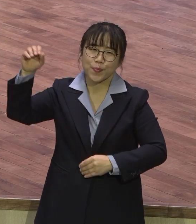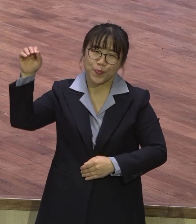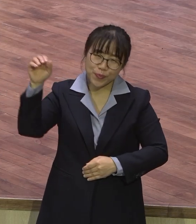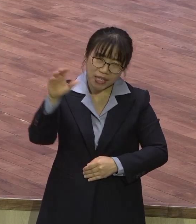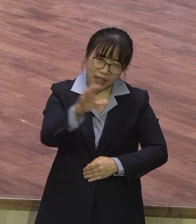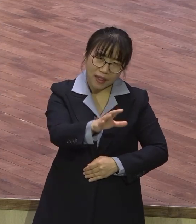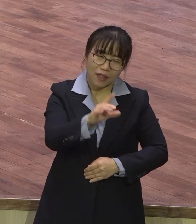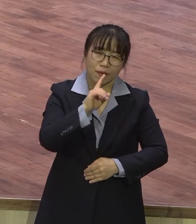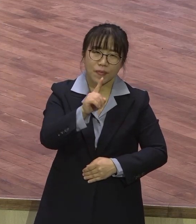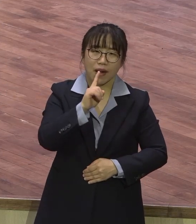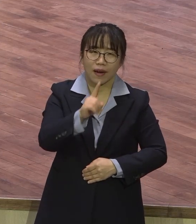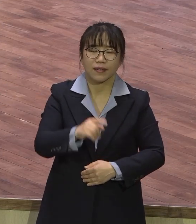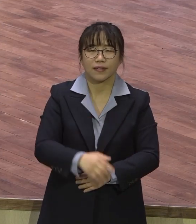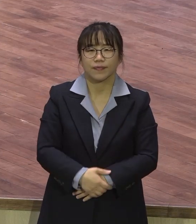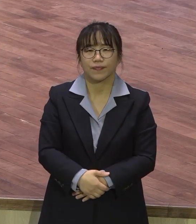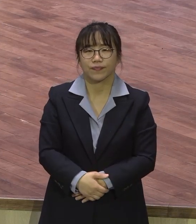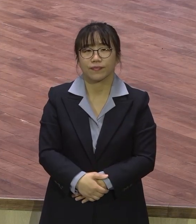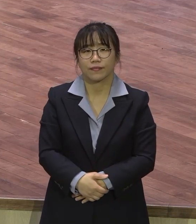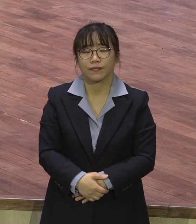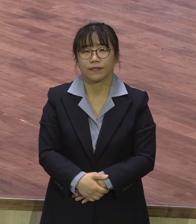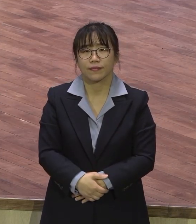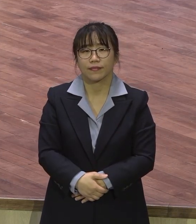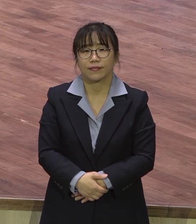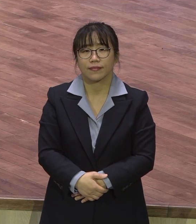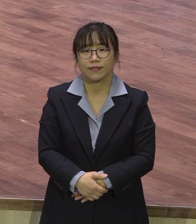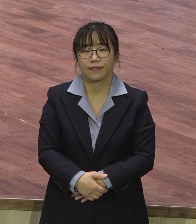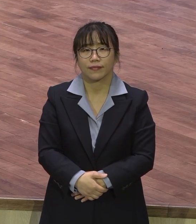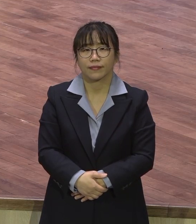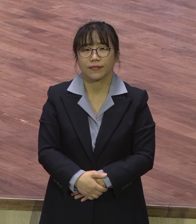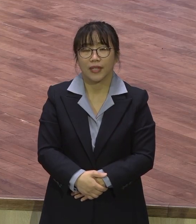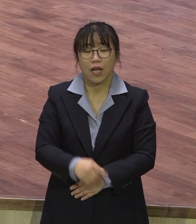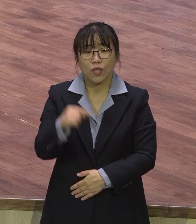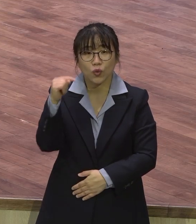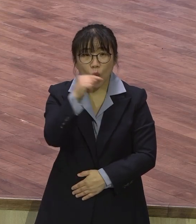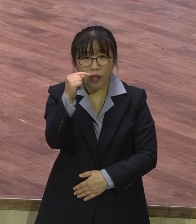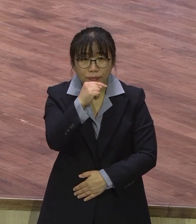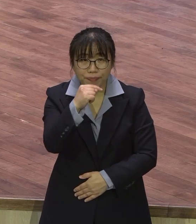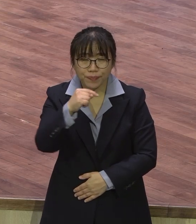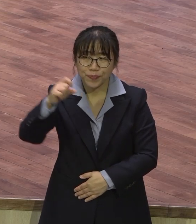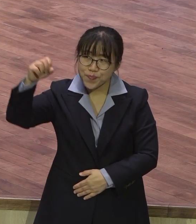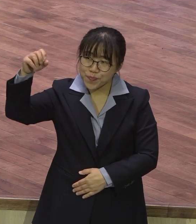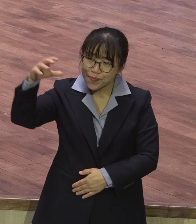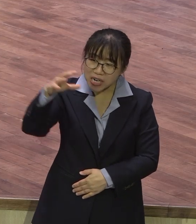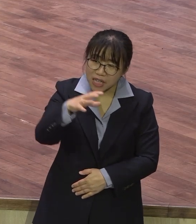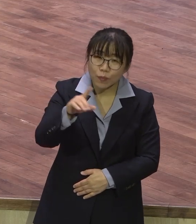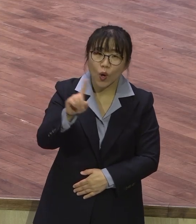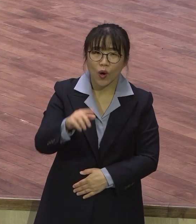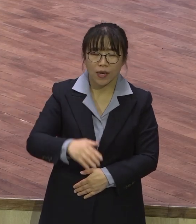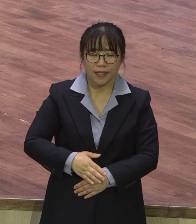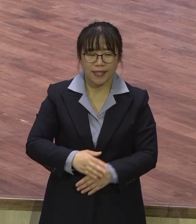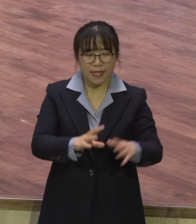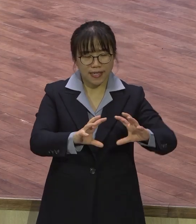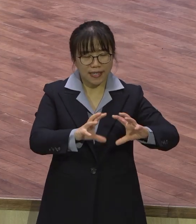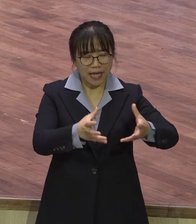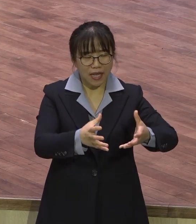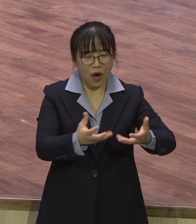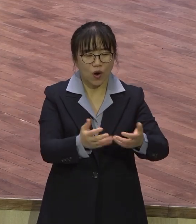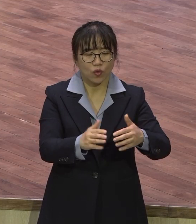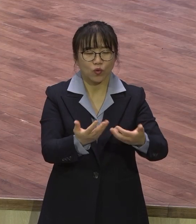세상에 소금이요 빛이라 이렇게 우리가 이게 무슨 말이에요 소금빛이 구별된 존재라는 거예요